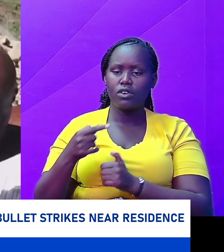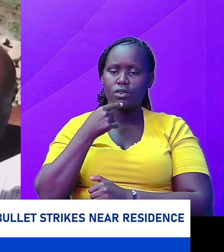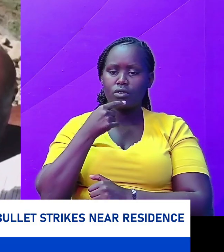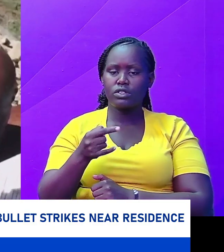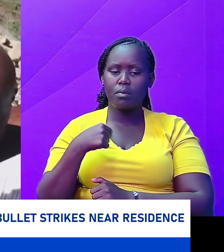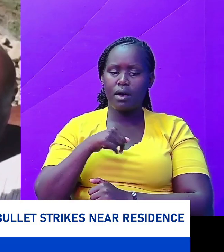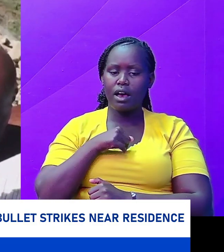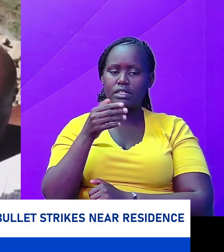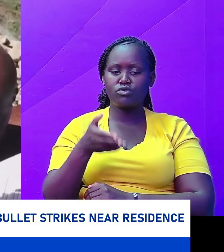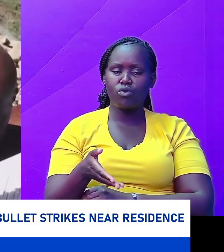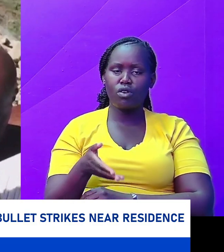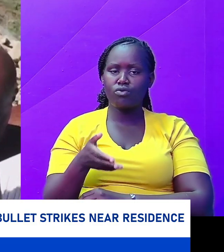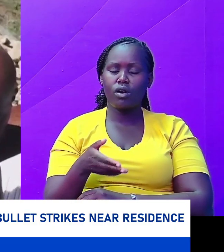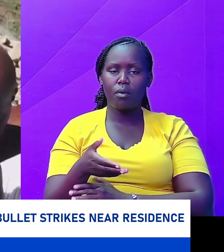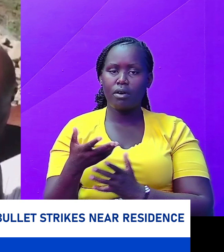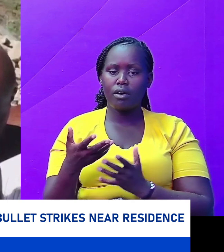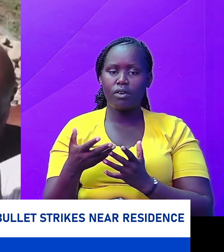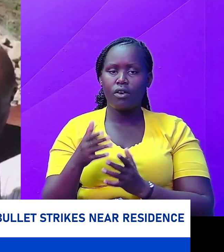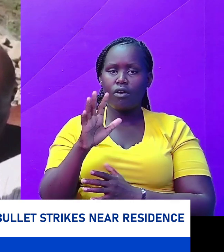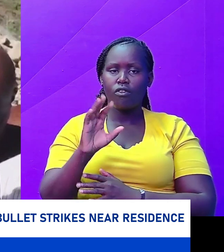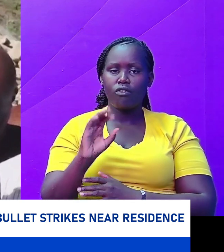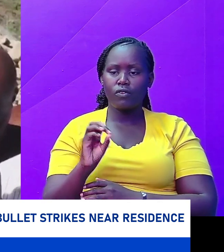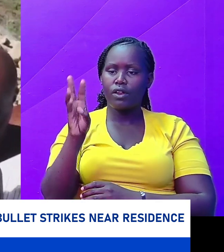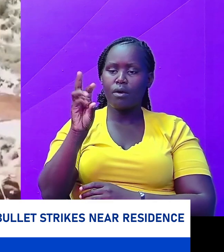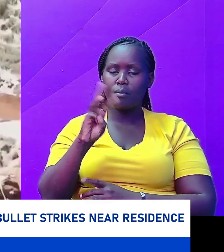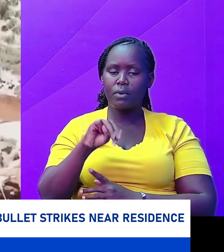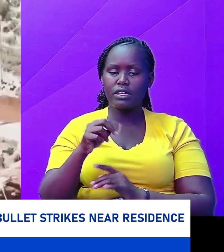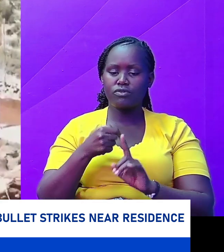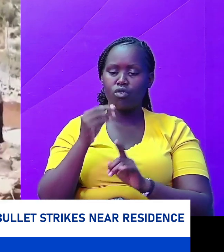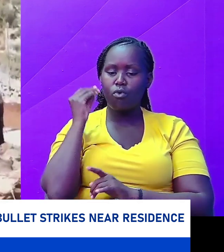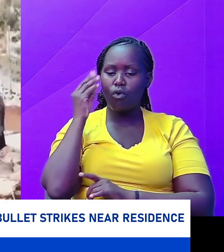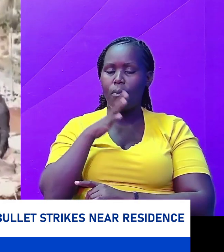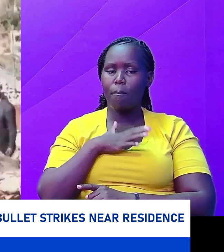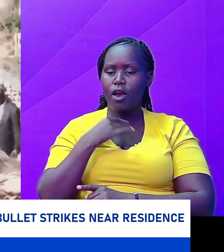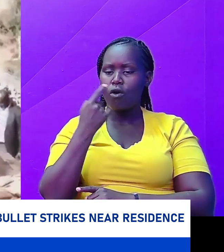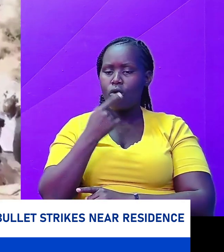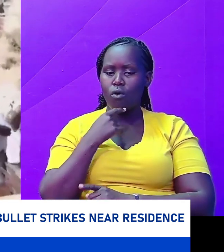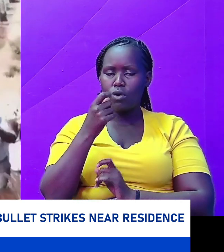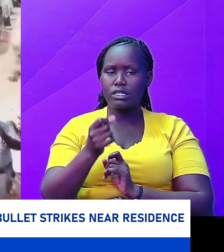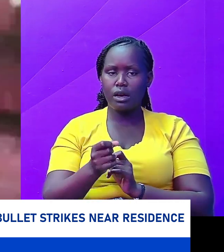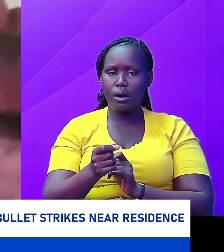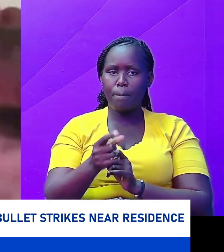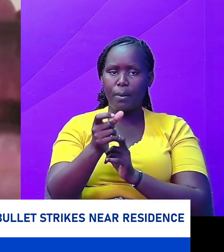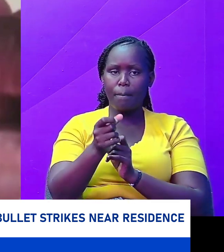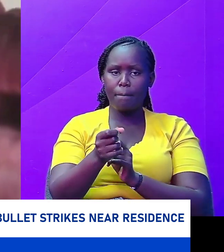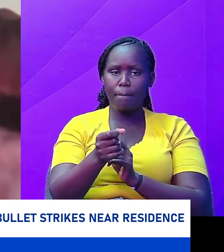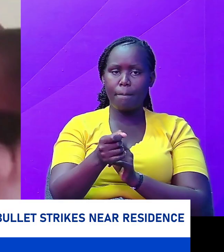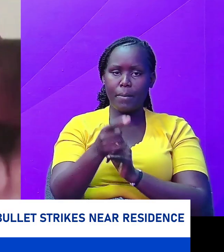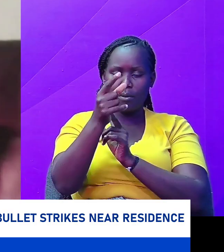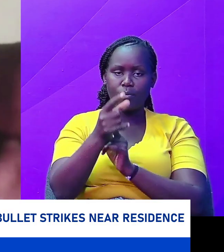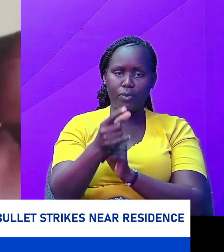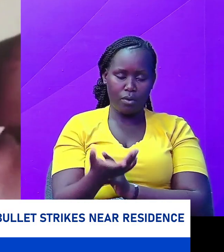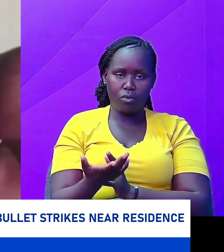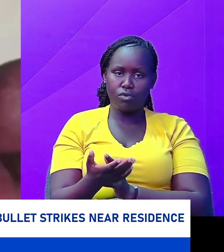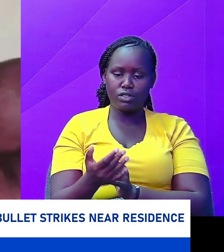mahali tuko kitu kama 50 meters kutoka kwa nyumba yangu, mwenye alikuwa anapiga labda then alikuwa kitu kama another 200 or